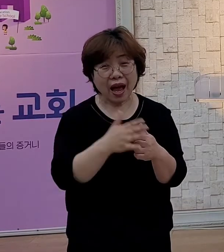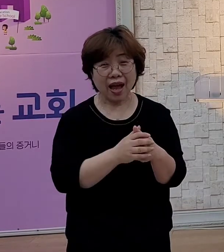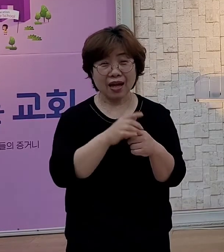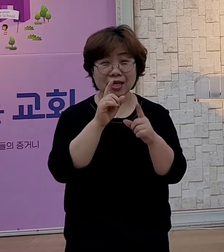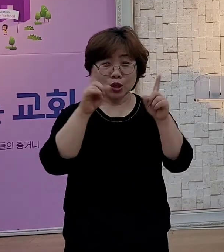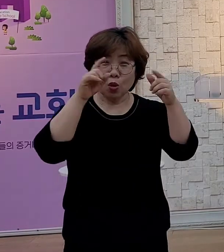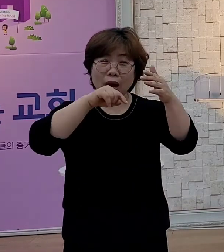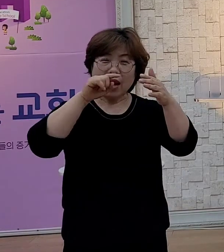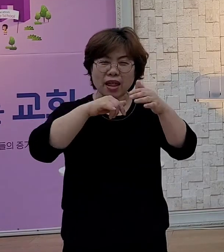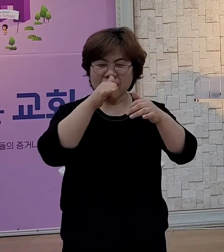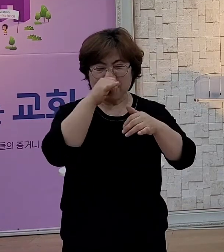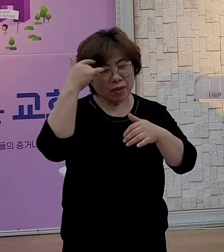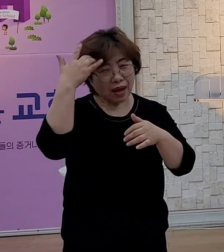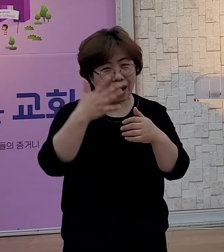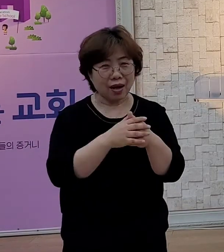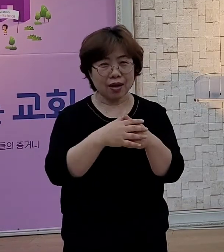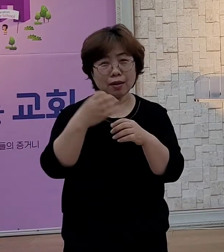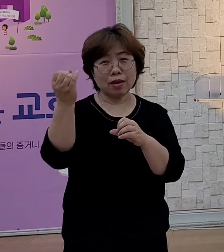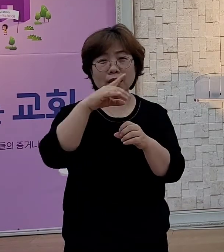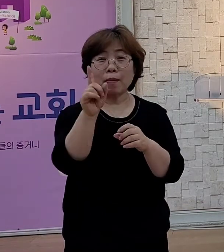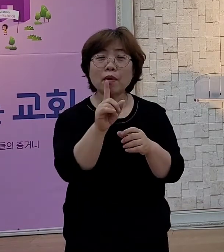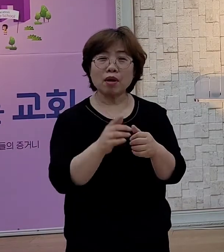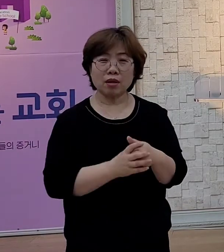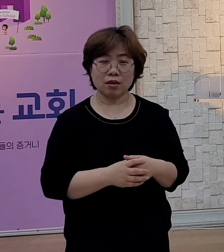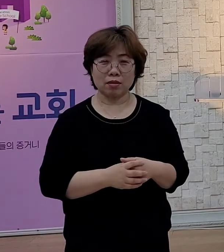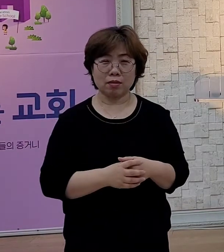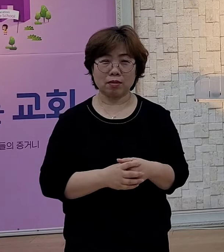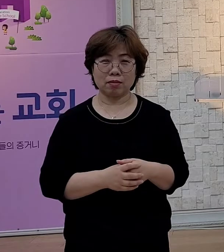물었어요. 뭐라고 할게요?